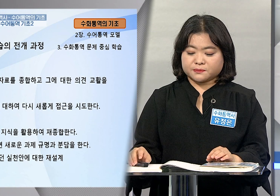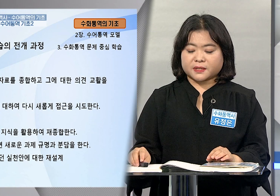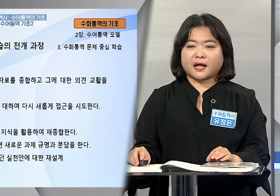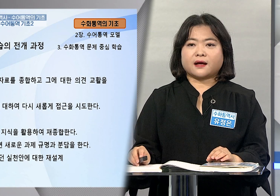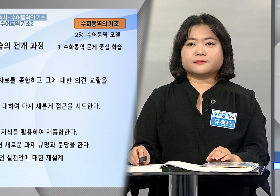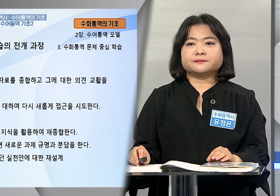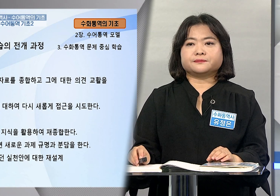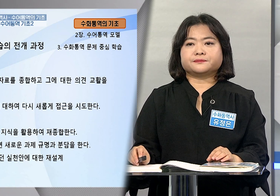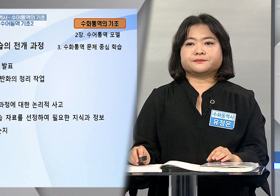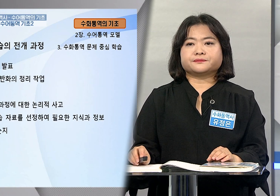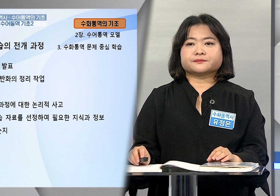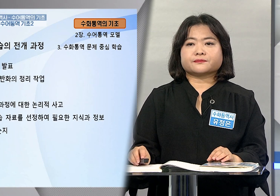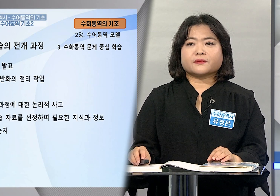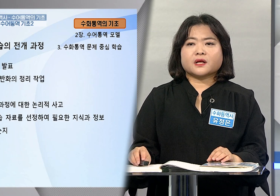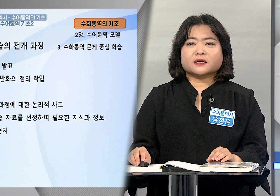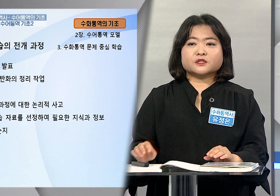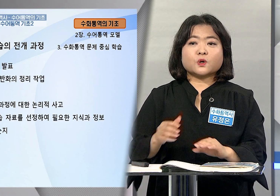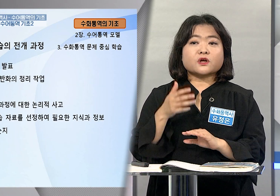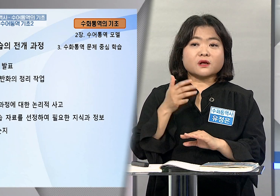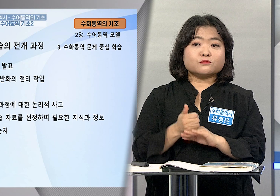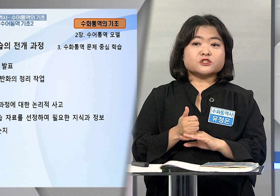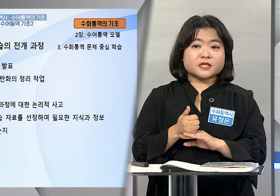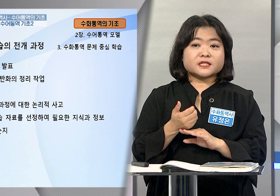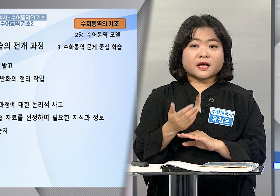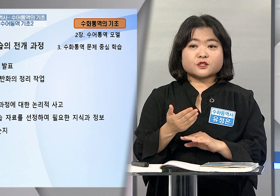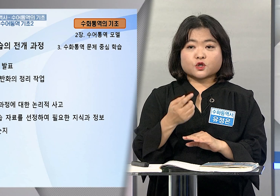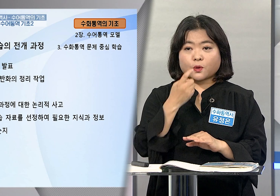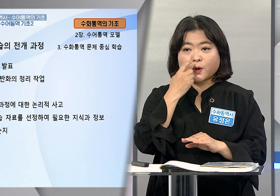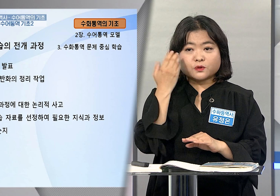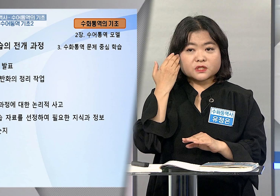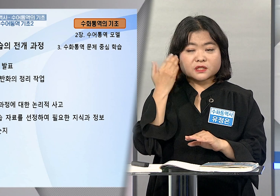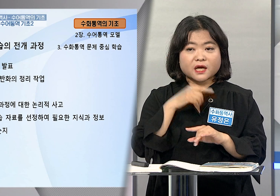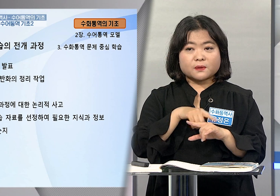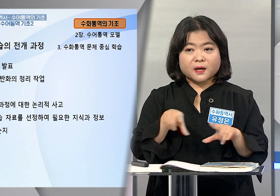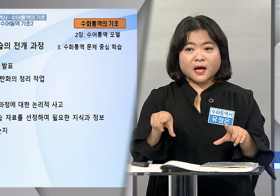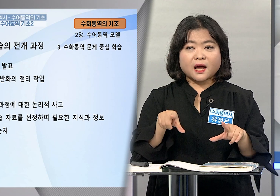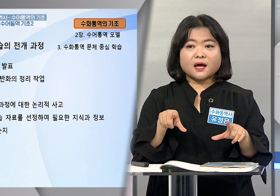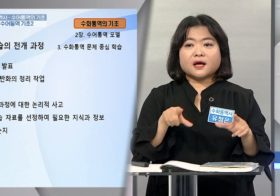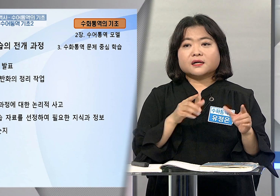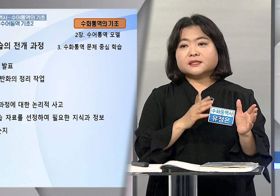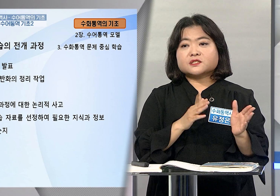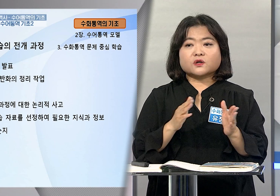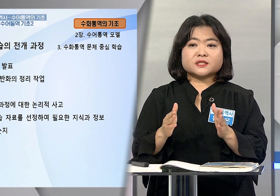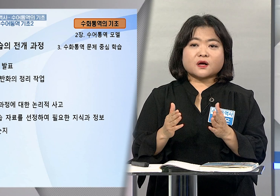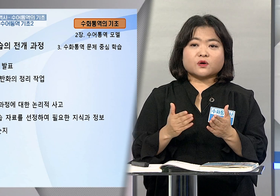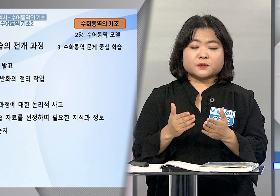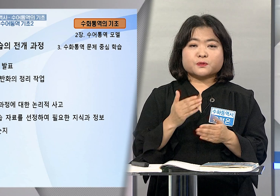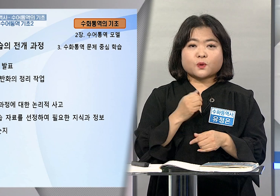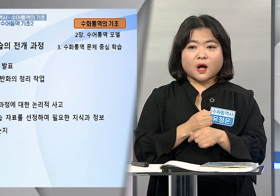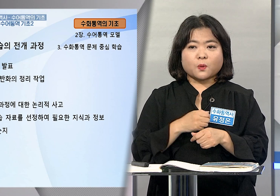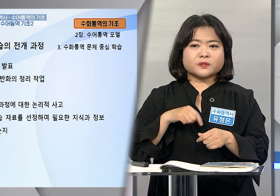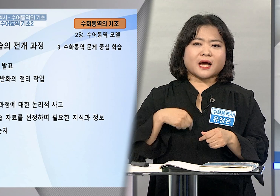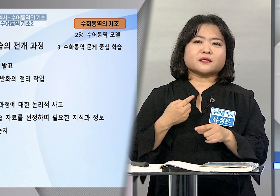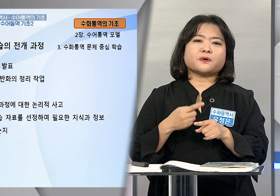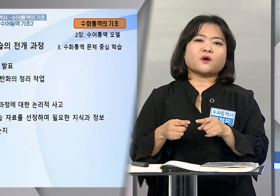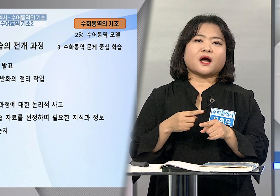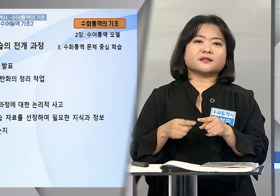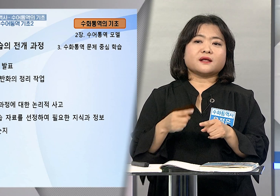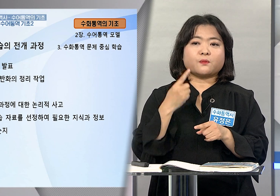있습니다. 그리고 결과물을 제시해야겠죠. 배운 지식의 일반화의 정리 작업이 필요하고 자기 평가를